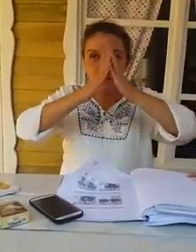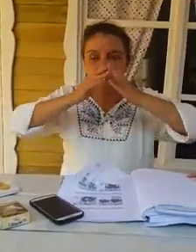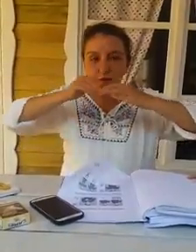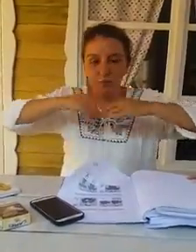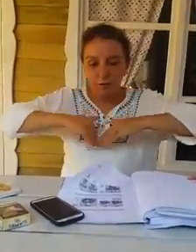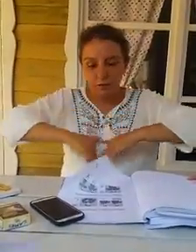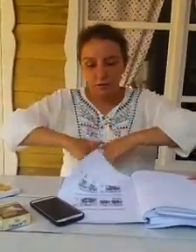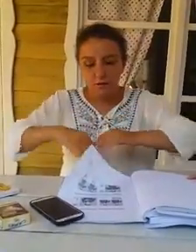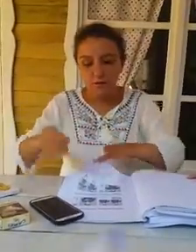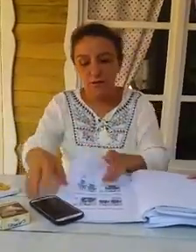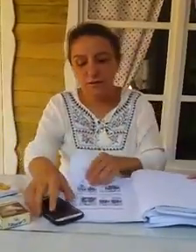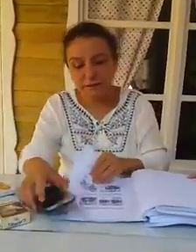Yıkmak.